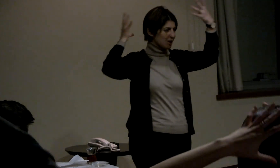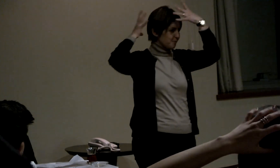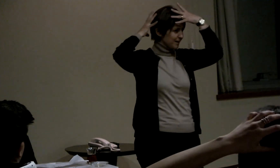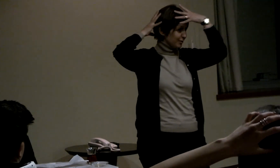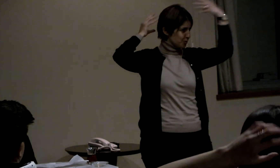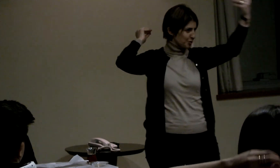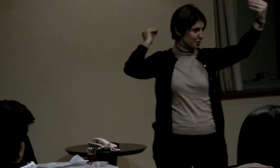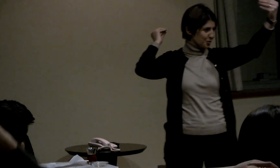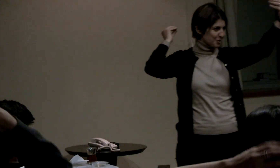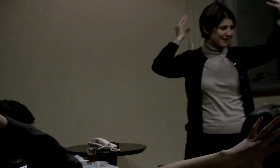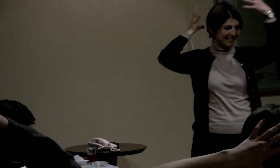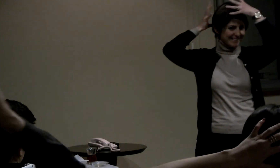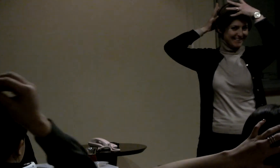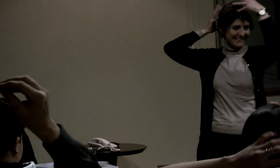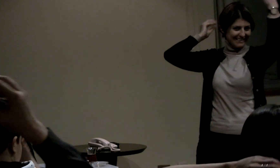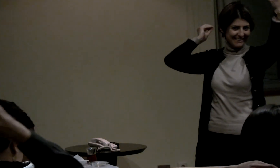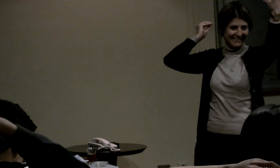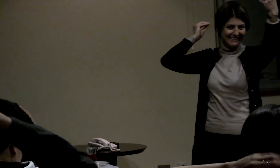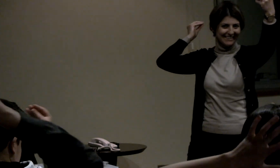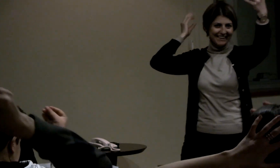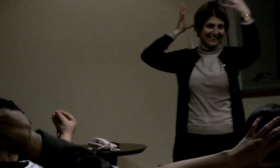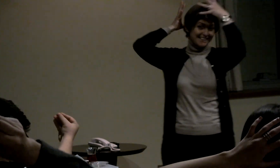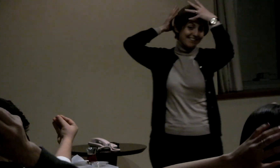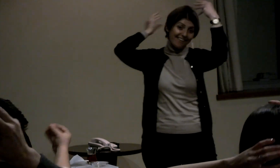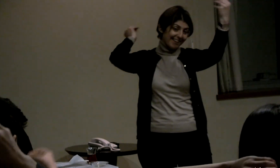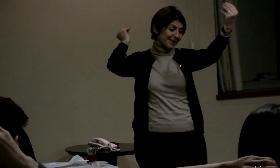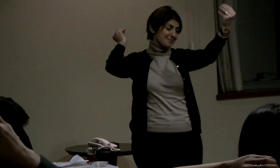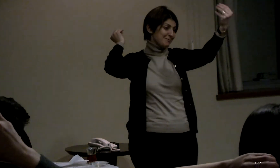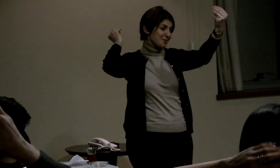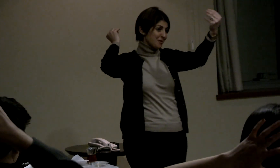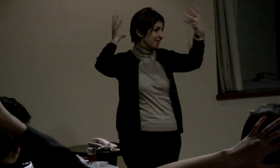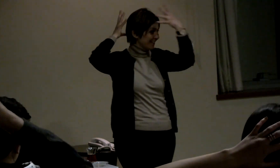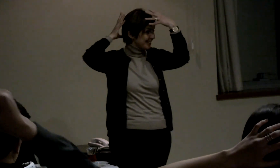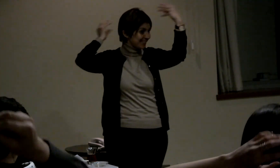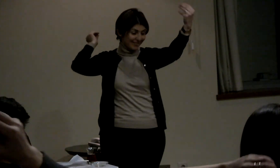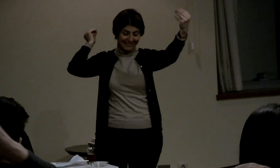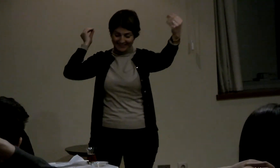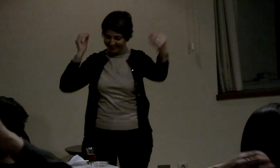Şapkayı gösteririz. Ne alaka bilmiyorum ama evet öyle.